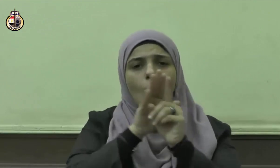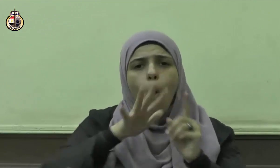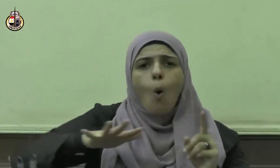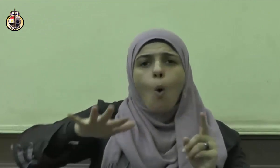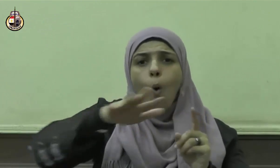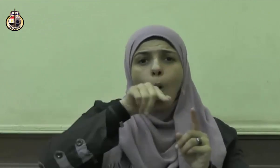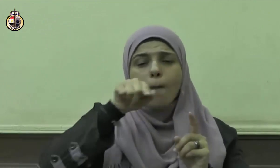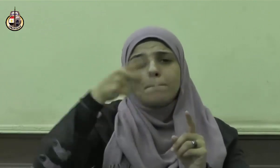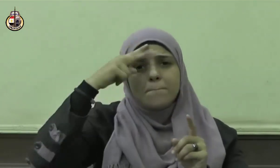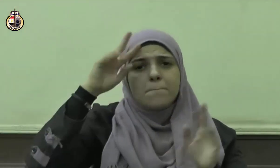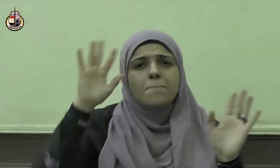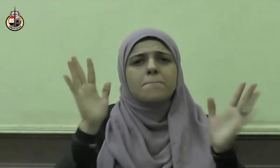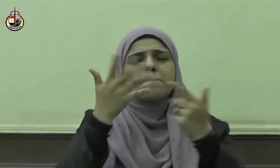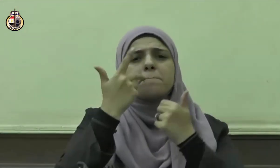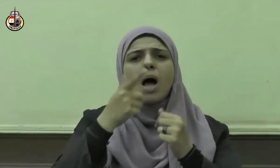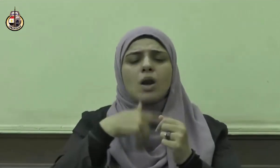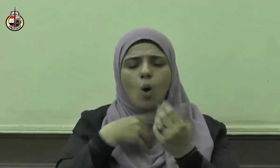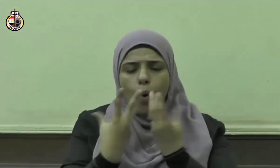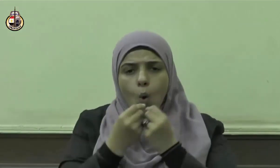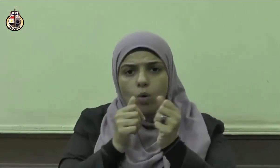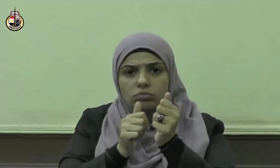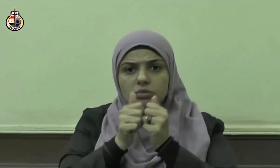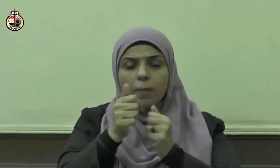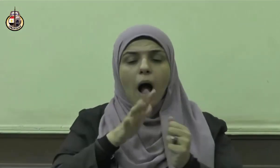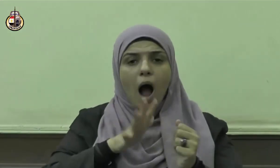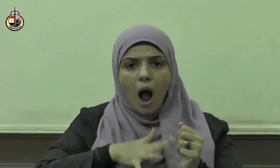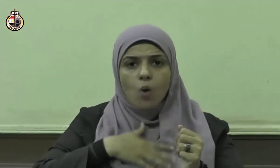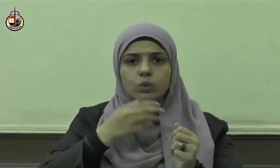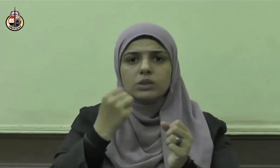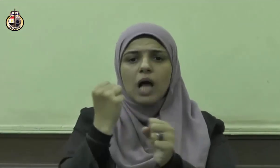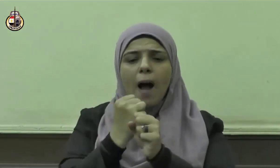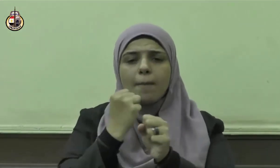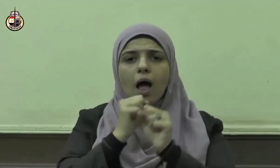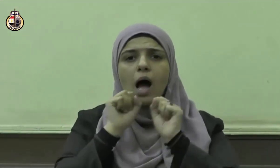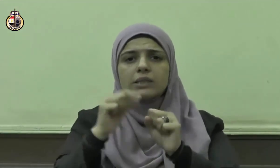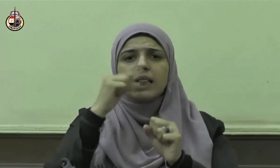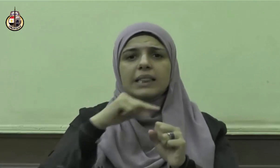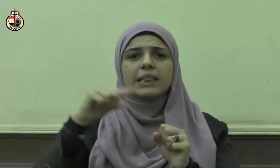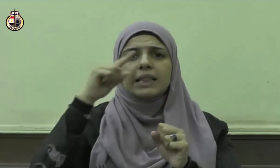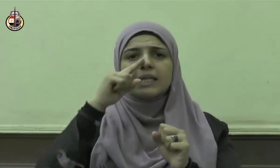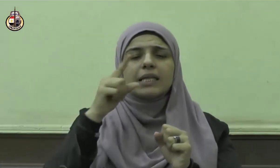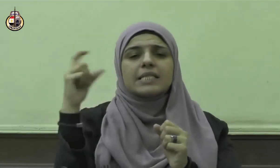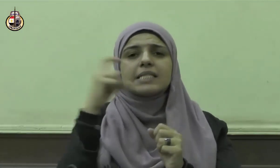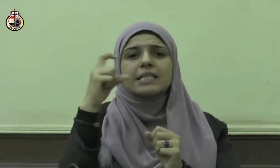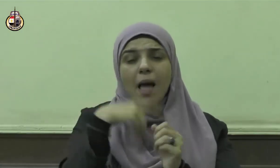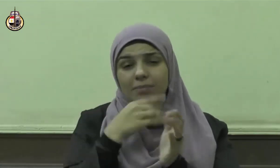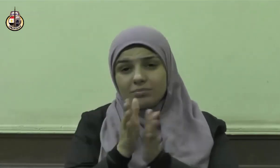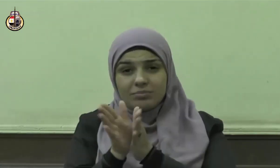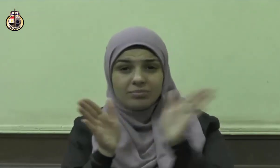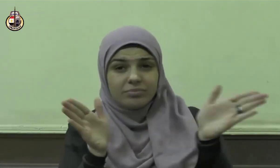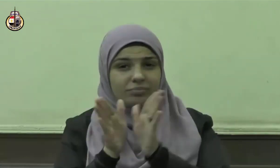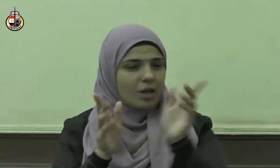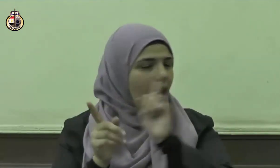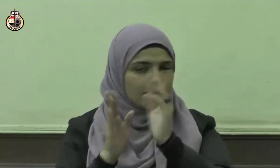من استقوا منهج الإسلام من نبعه الصافي ولم يحيدوا عن طريقه